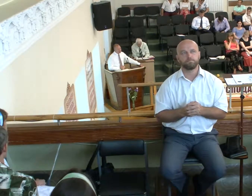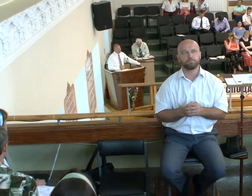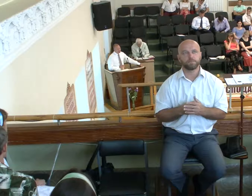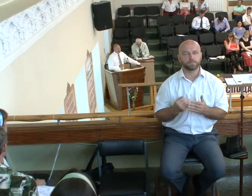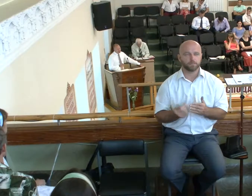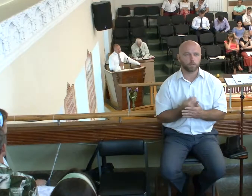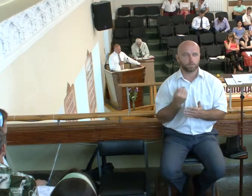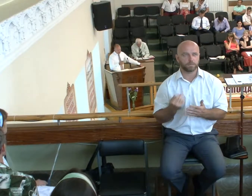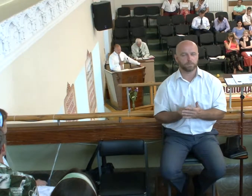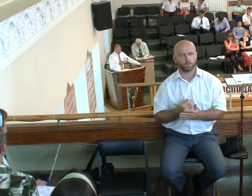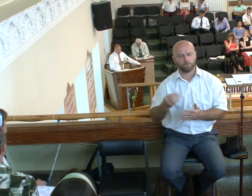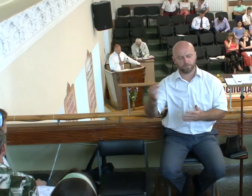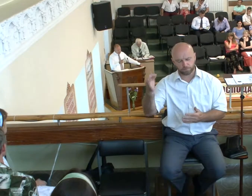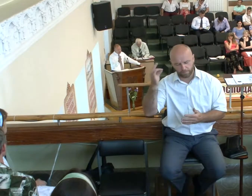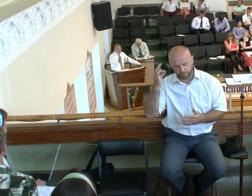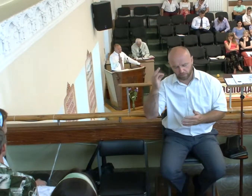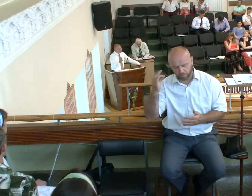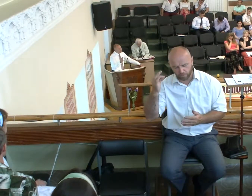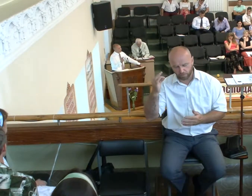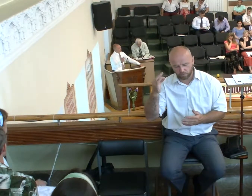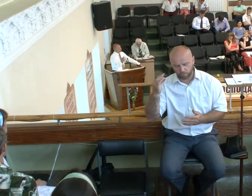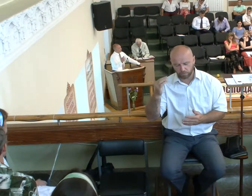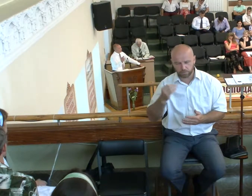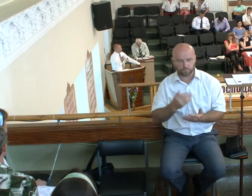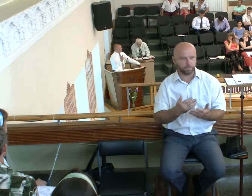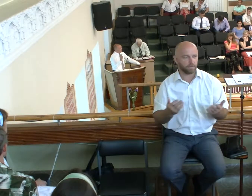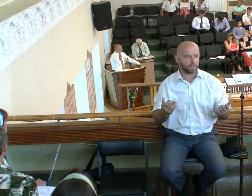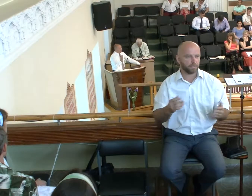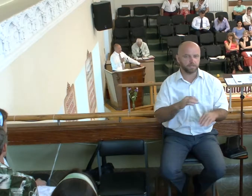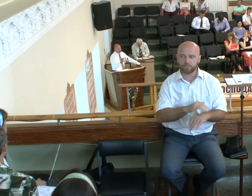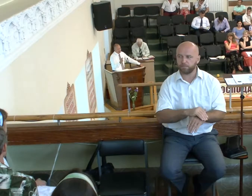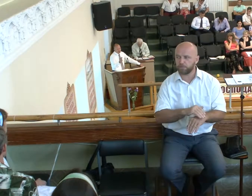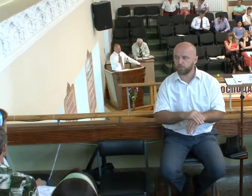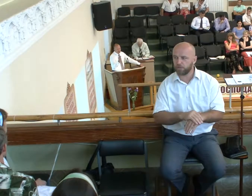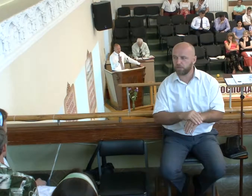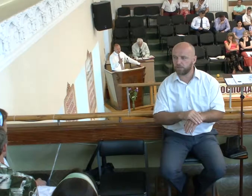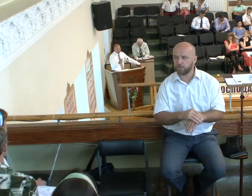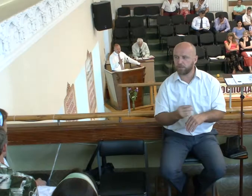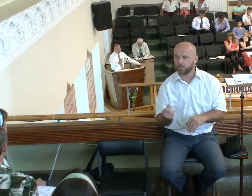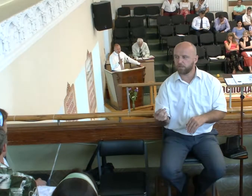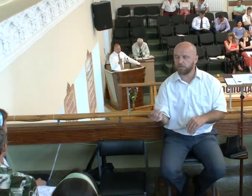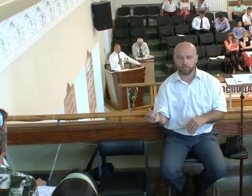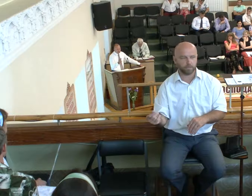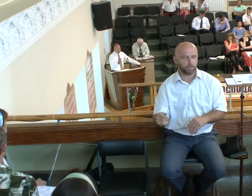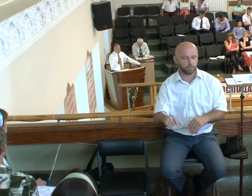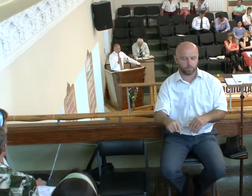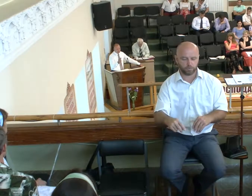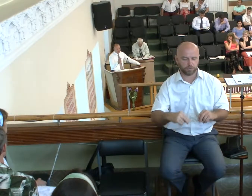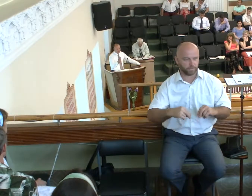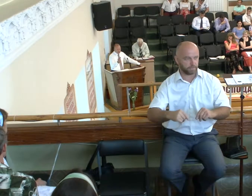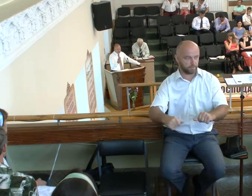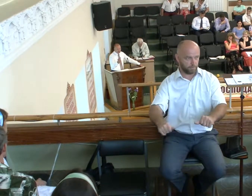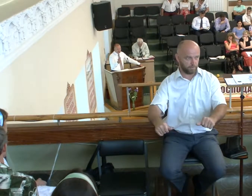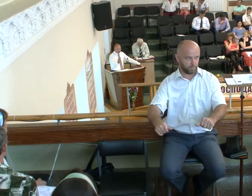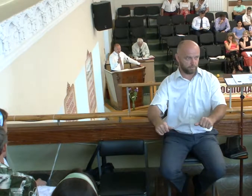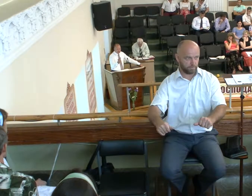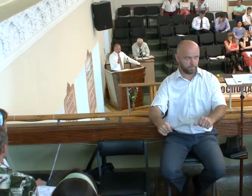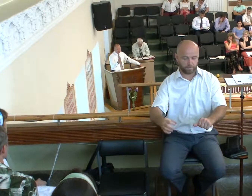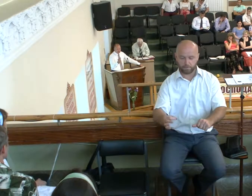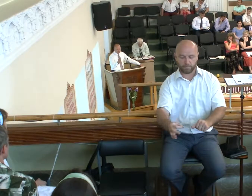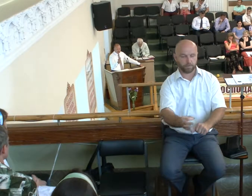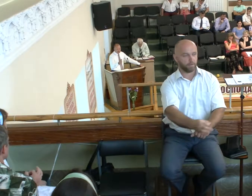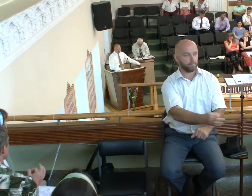раз. Вы видели деньги, которые валяются на земле? Хоть раз